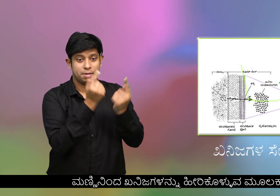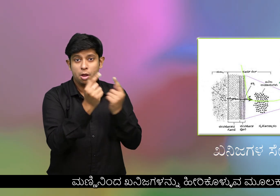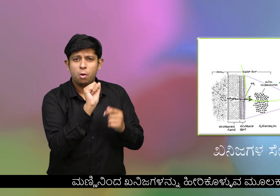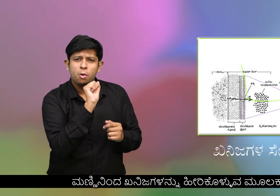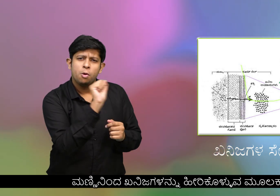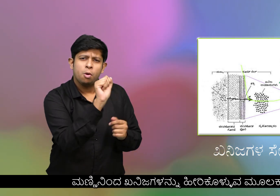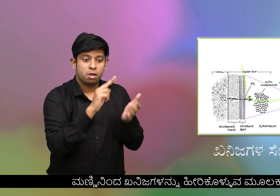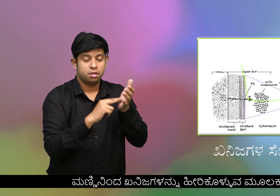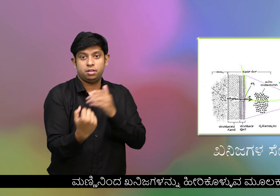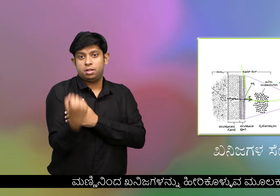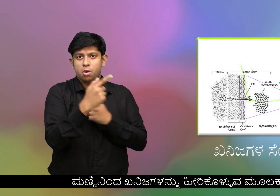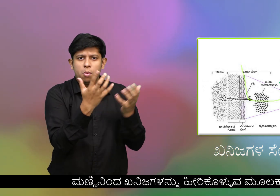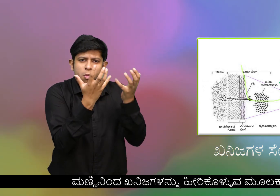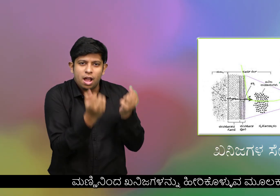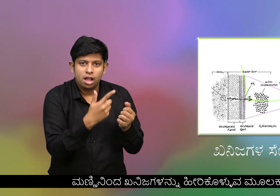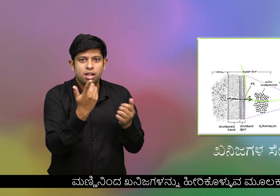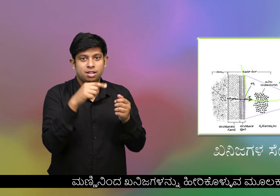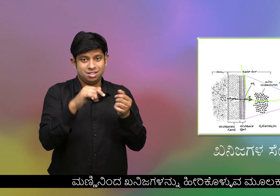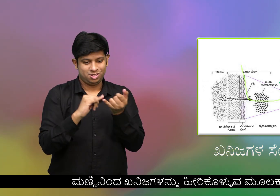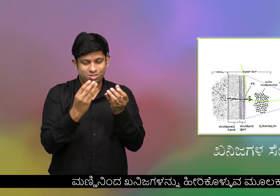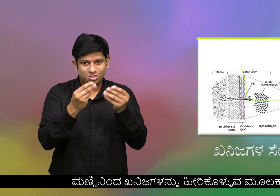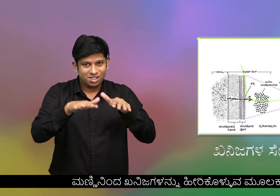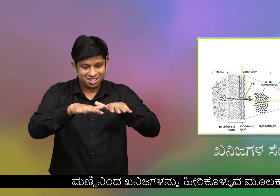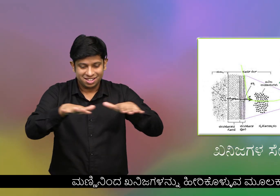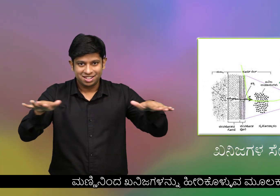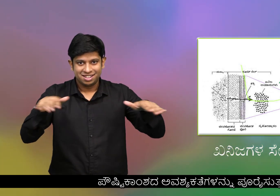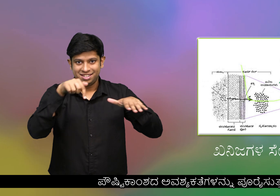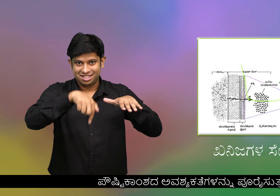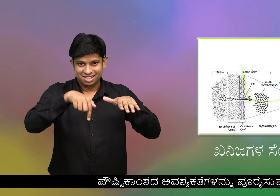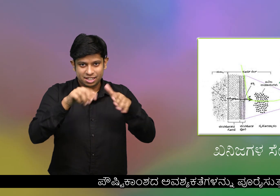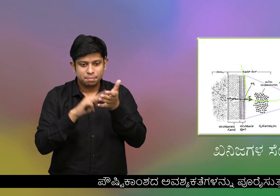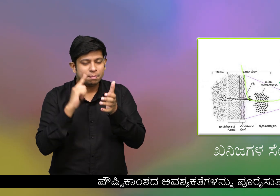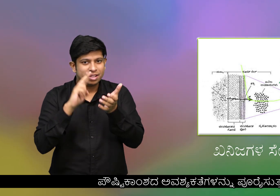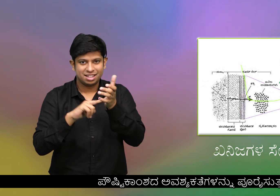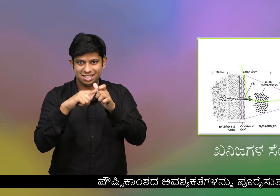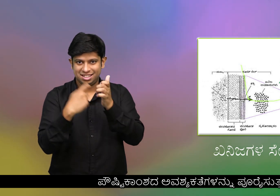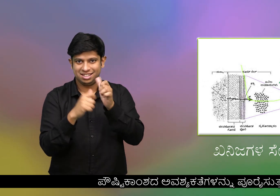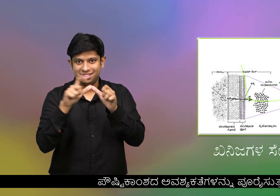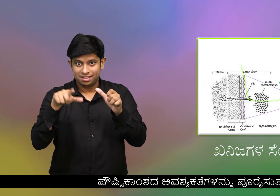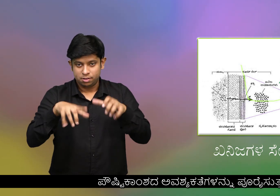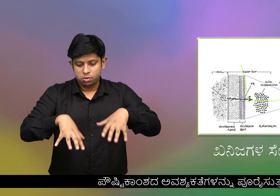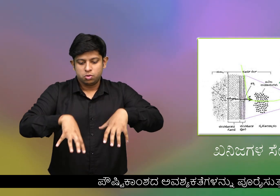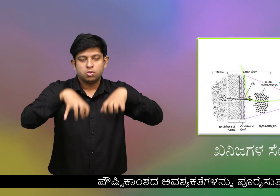ಮಣ್ಣಿನಿಂದ ಖನಿಜಗಳನ್ನು ಹೀರಿಕೊಳ್ಳುವ ಮೂಲಕ ಸಸ್ಯಗಳು ಪೌಷ್ಟಿಕಾಂಶದ ಅವಶ್ಯಕತೆಗಳನ್ನು